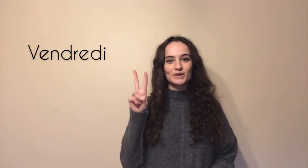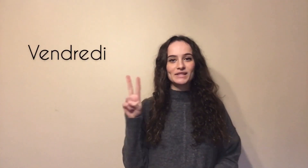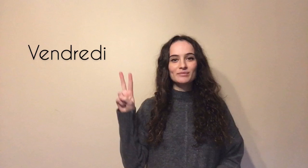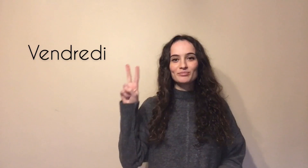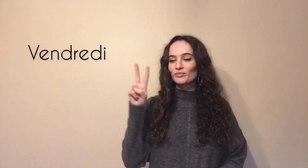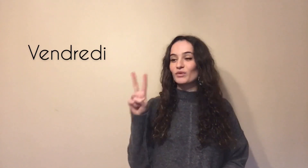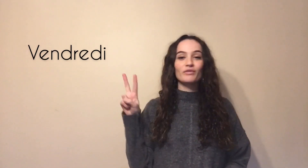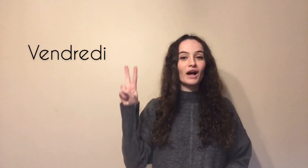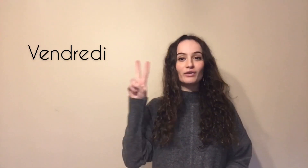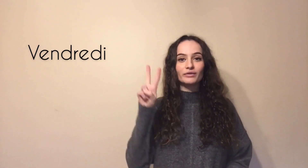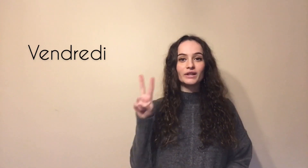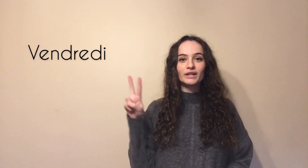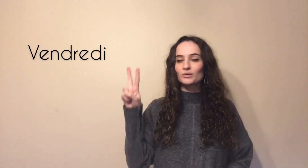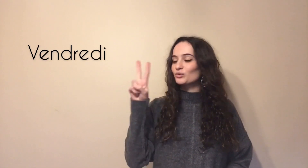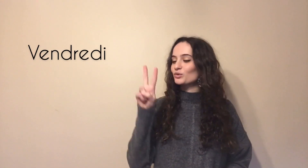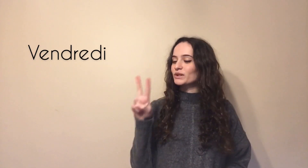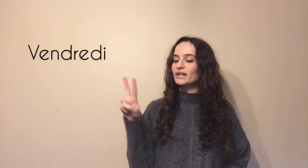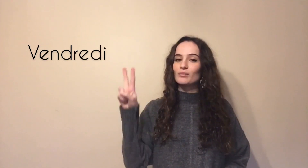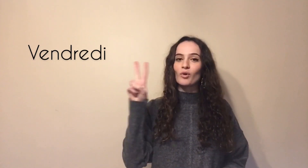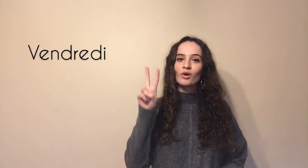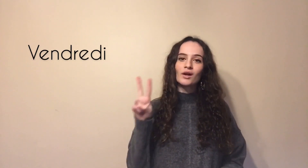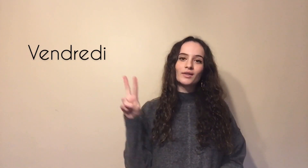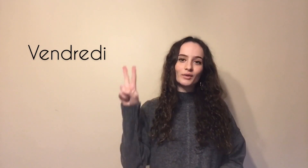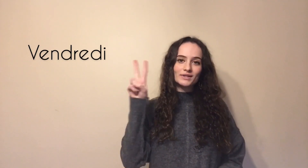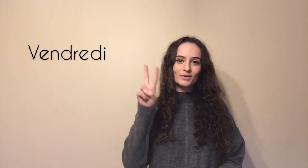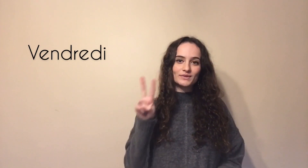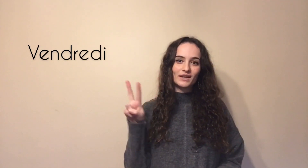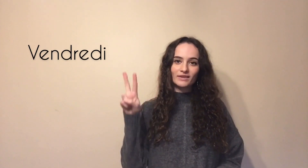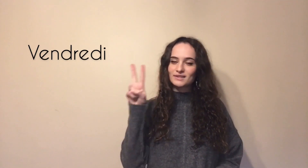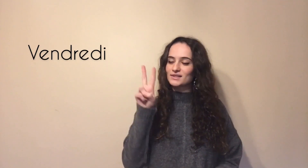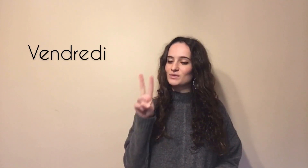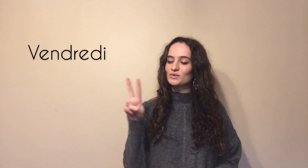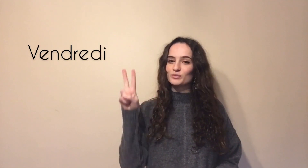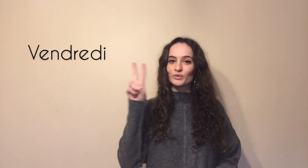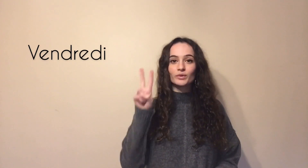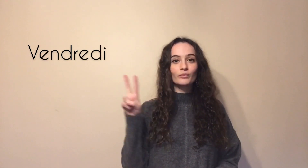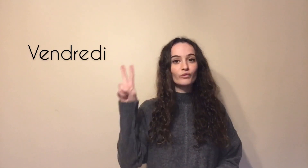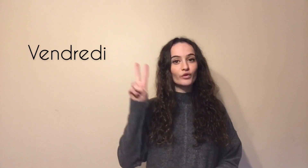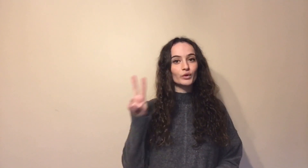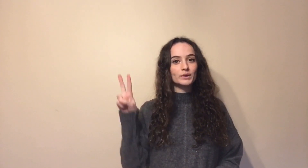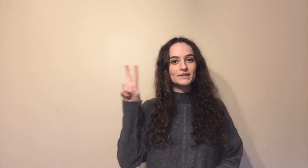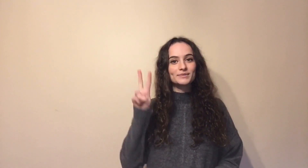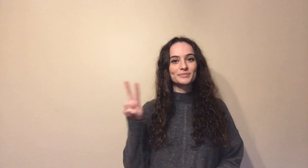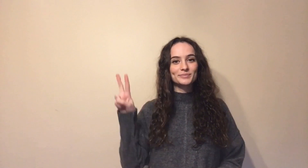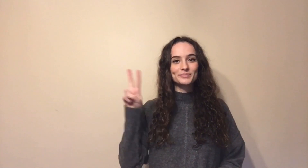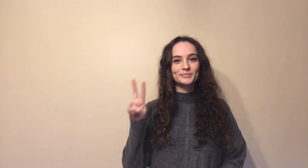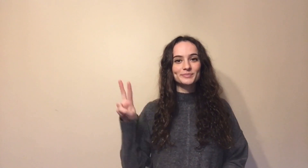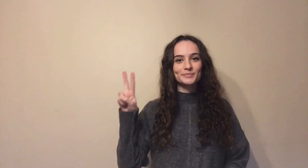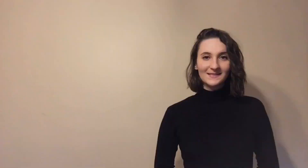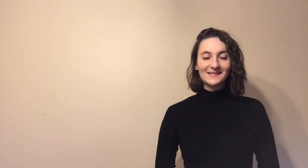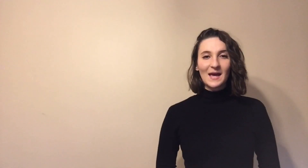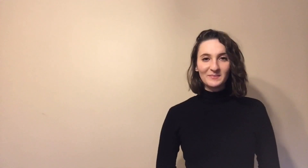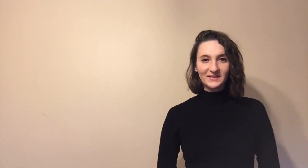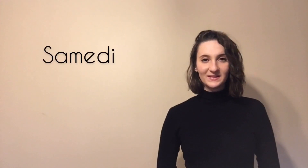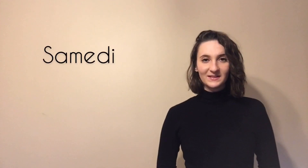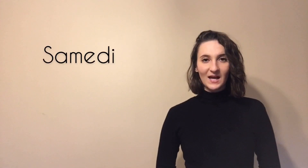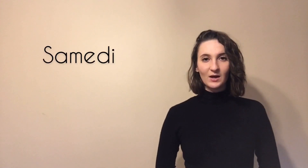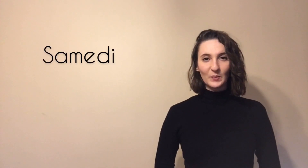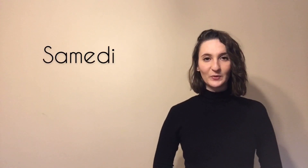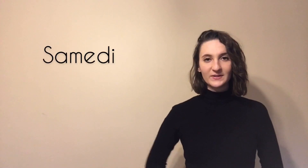Vendredi, on va faire un V qu'on tourne également dans les sens inverses des aiguilles d'une montre. Vendredi. Samedi. Alors, pour